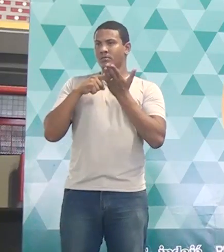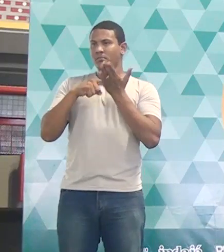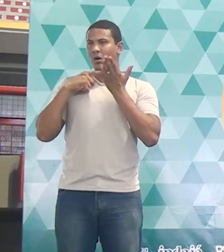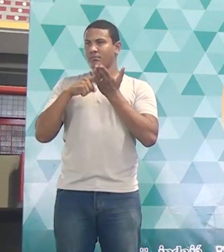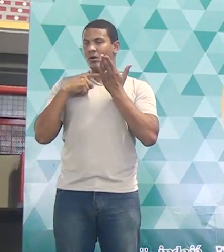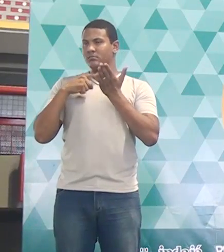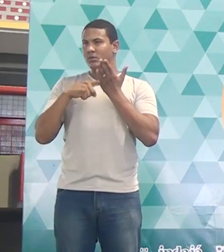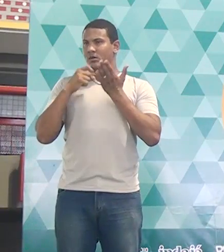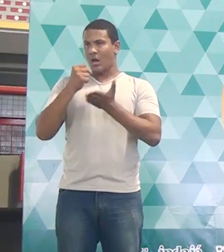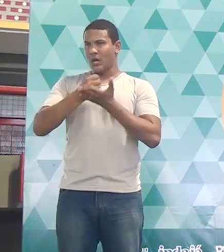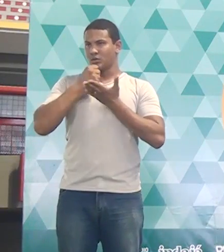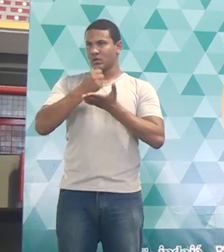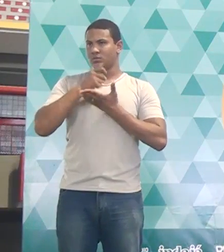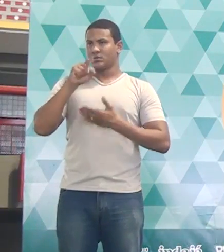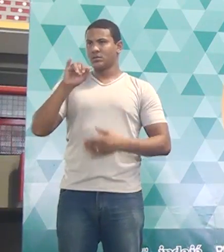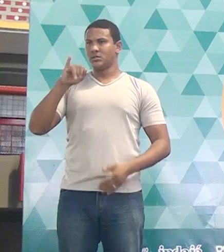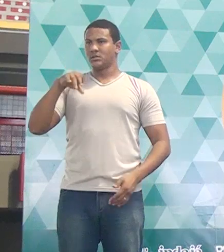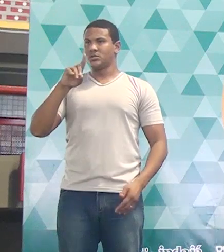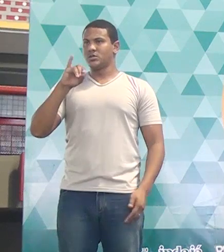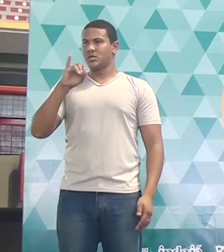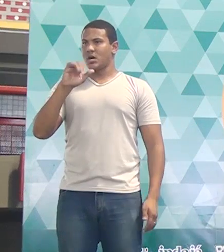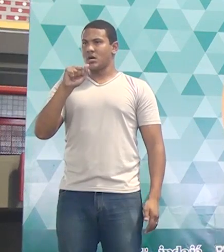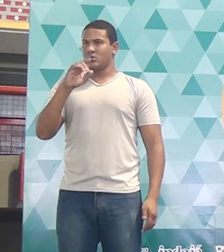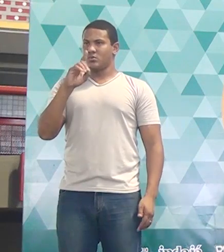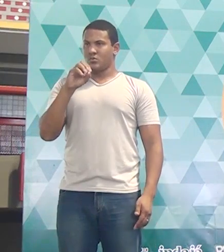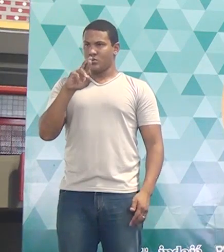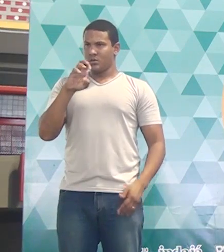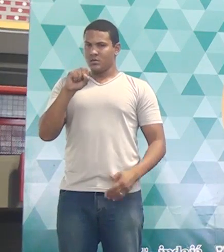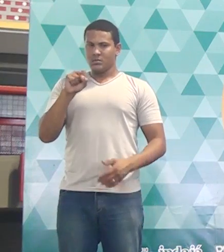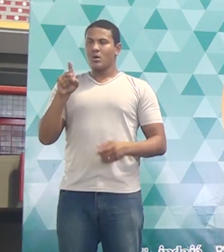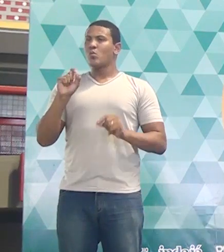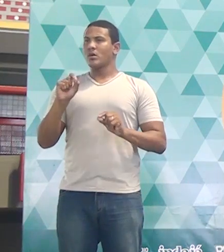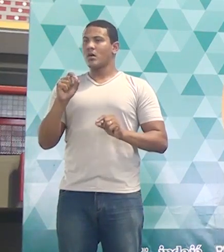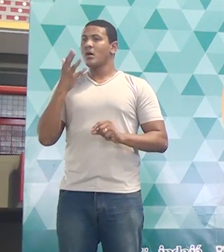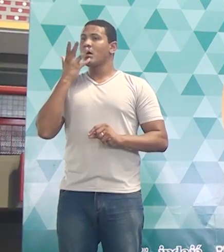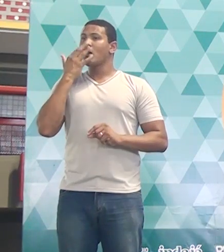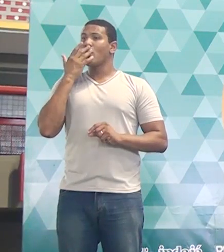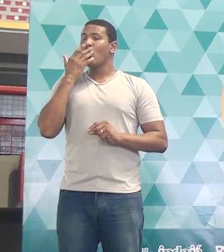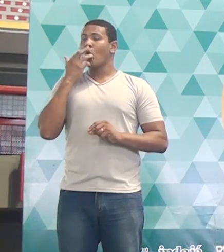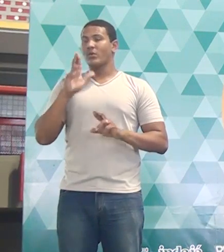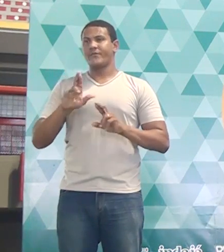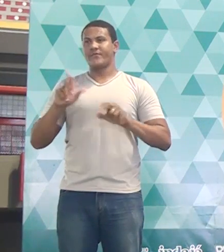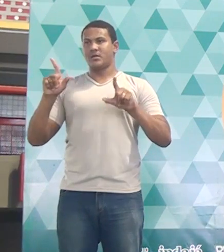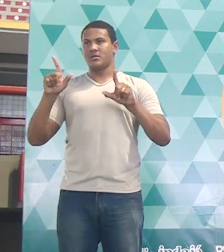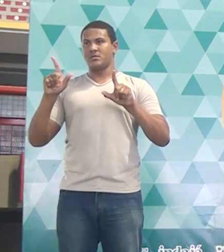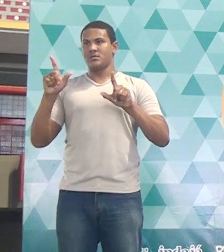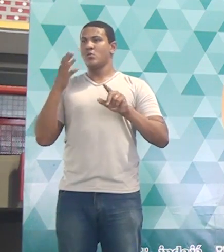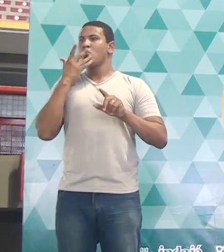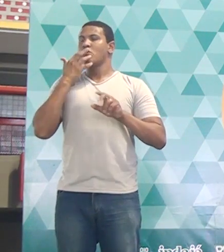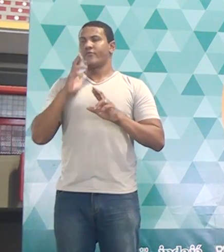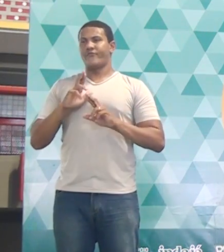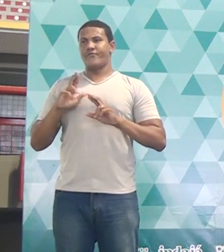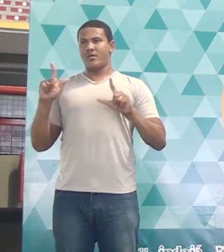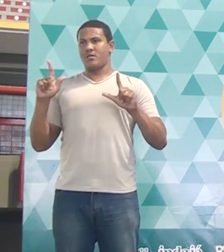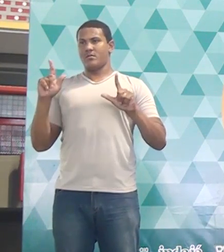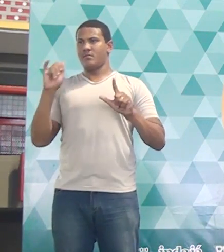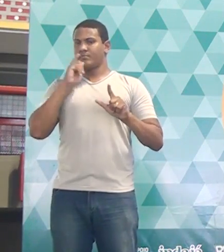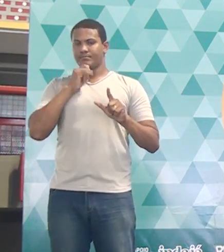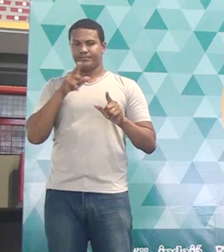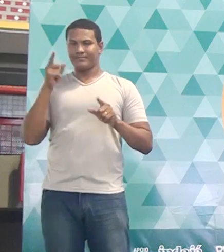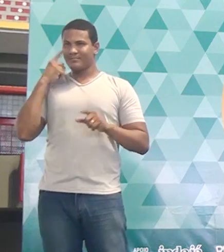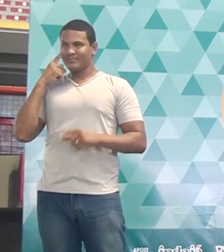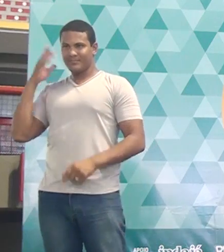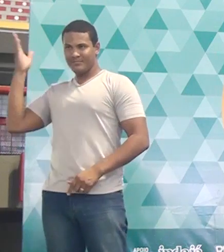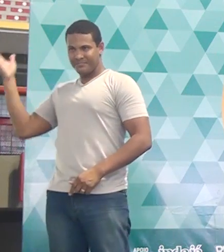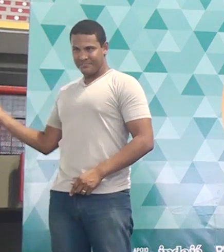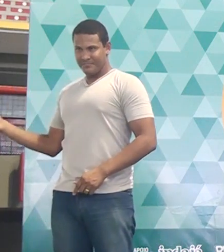base. Não é preciso, não tem precisão matemática, é uma análise meramente qualitativa.